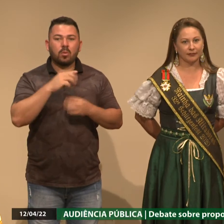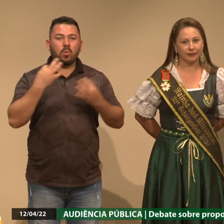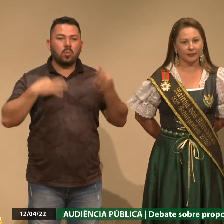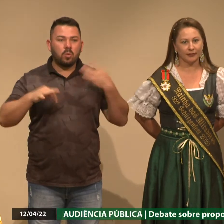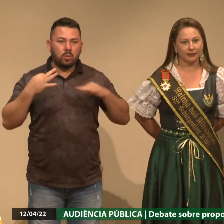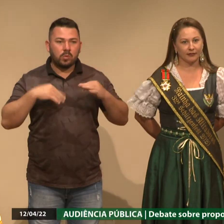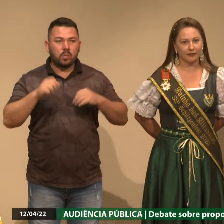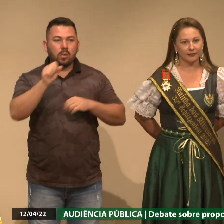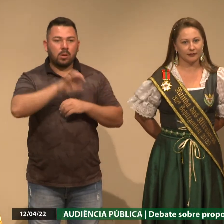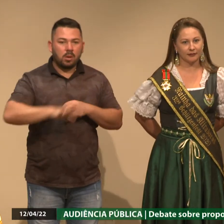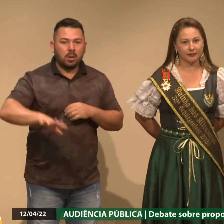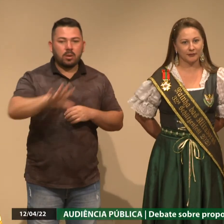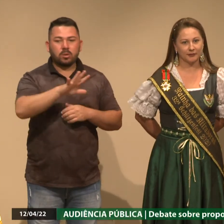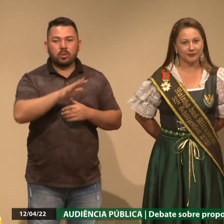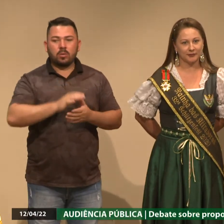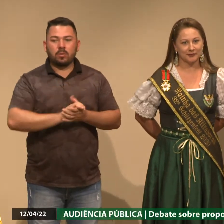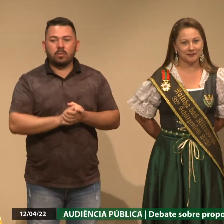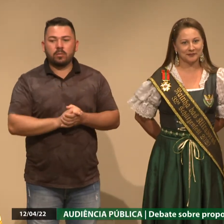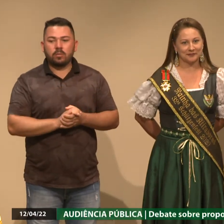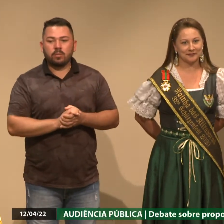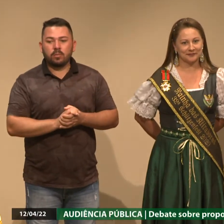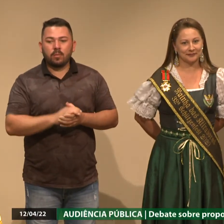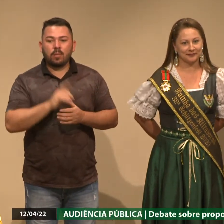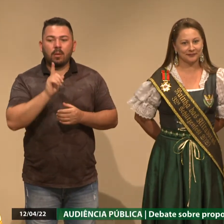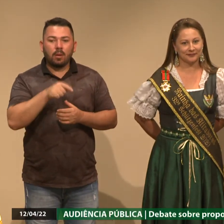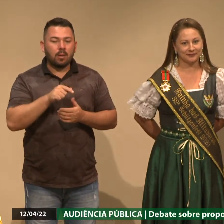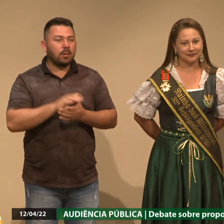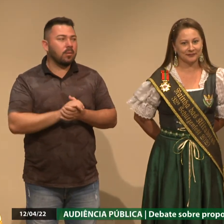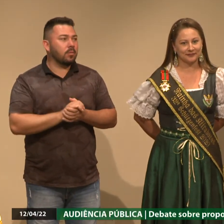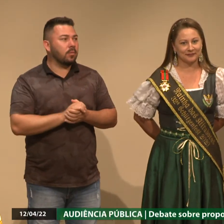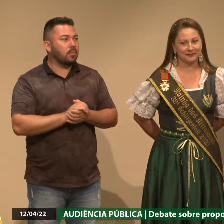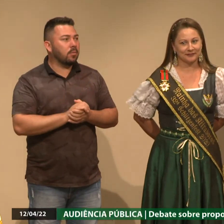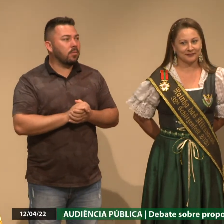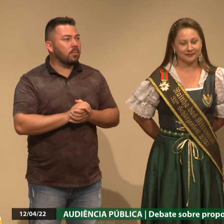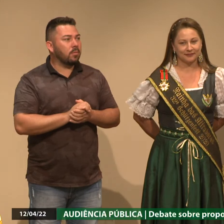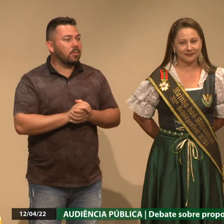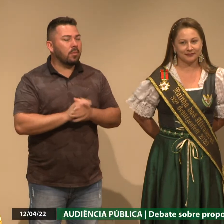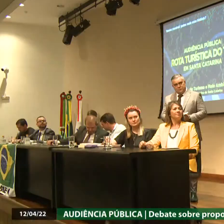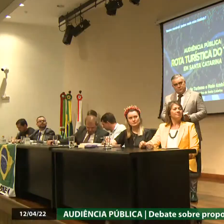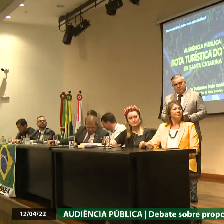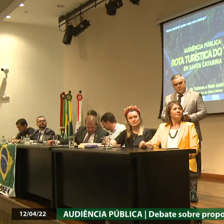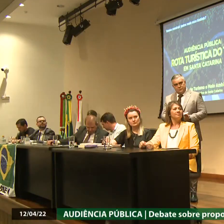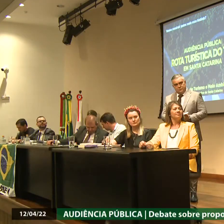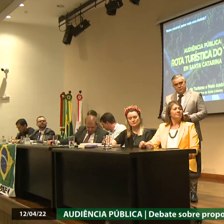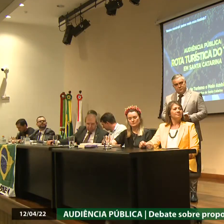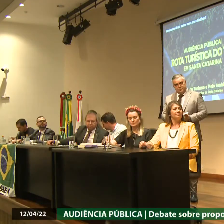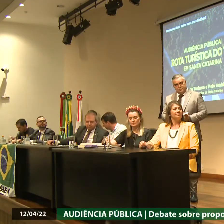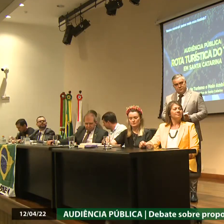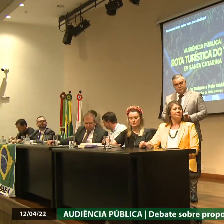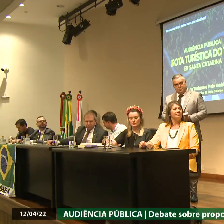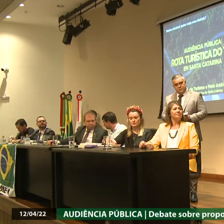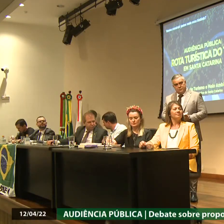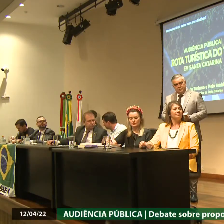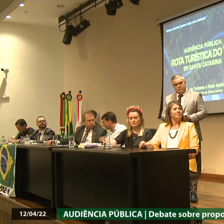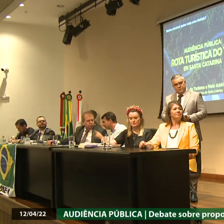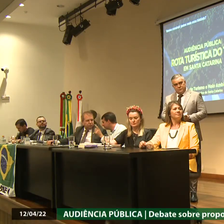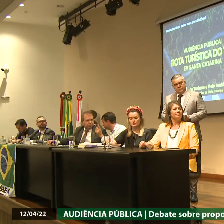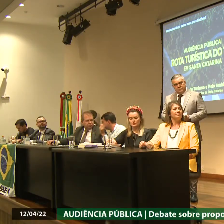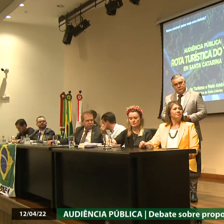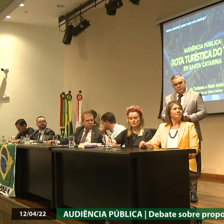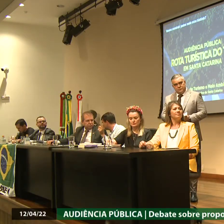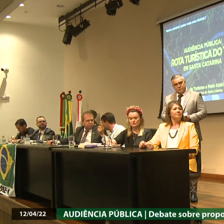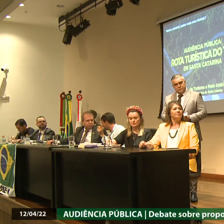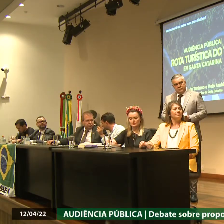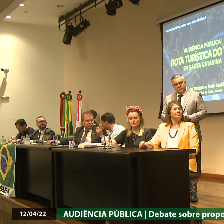nossa região como é que se invente uma forma de poder auxiliar as